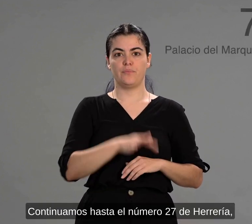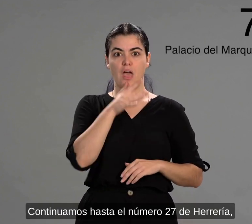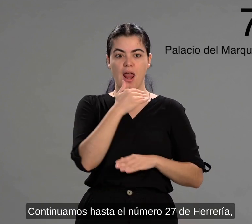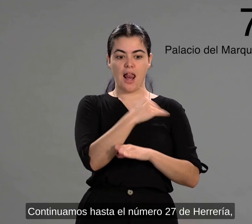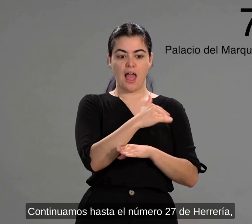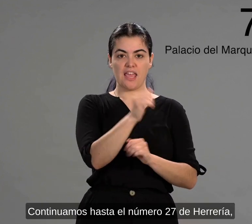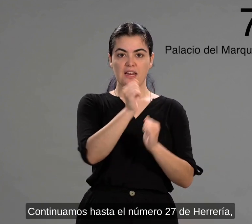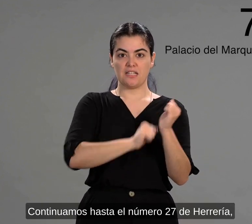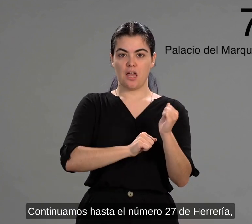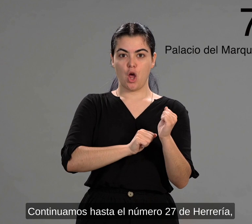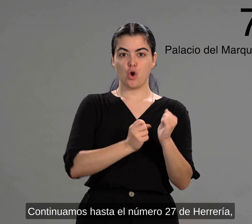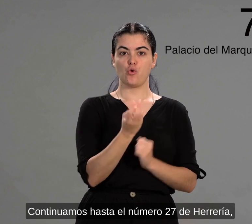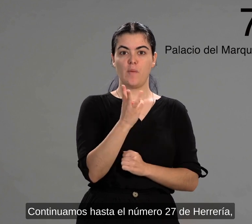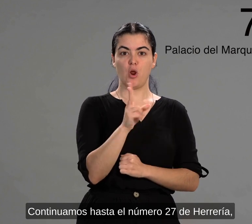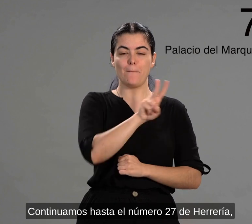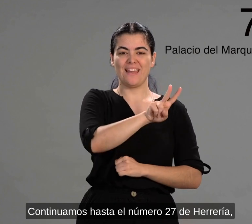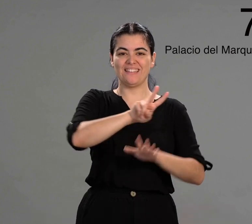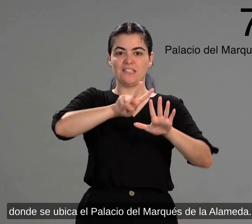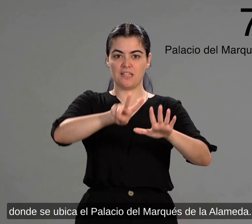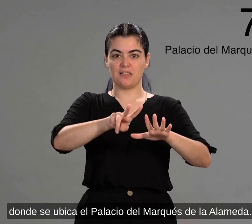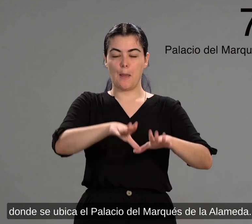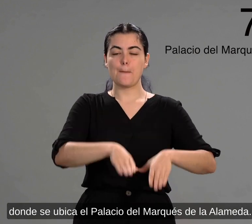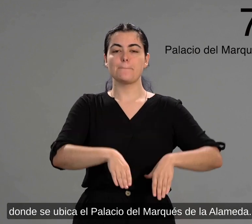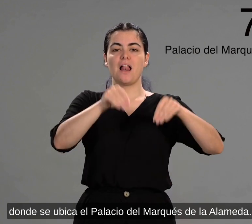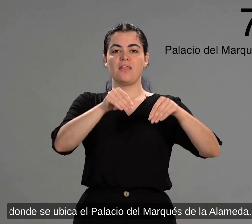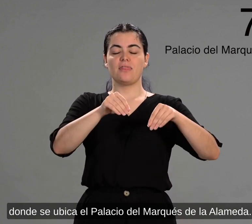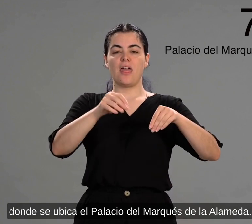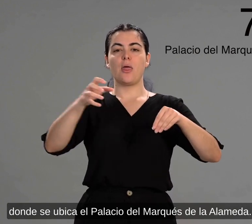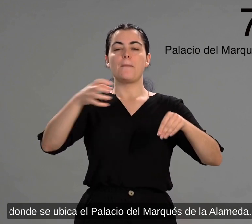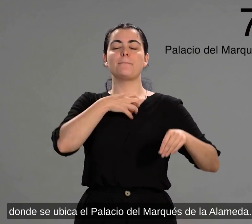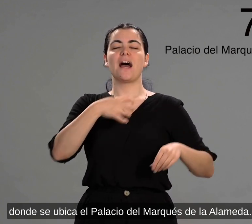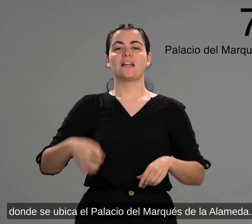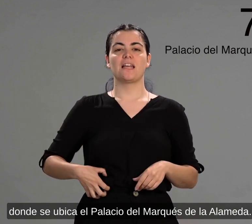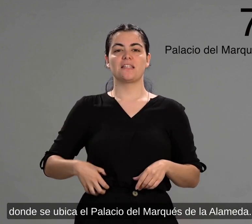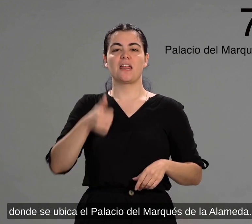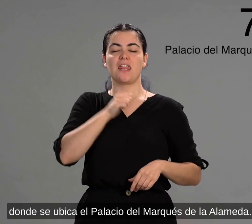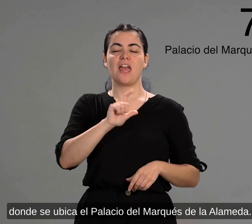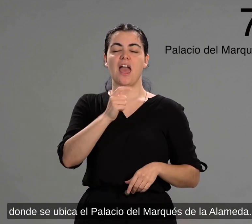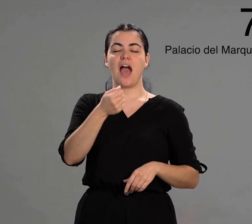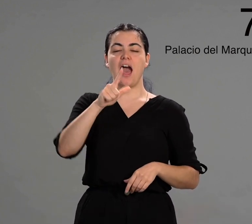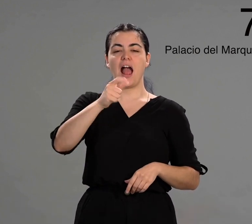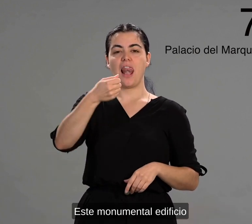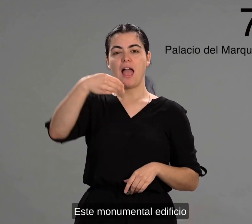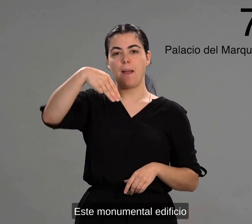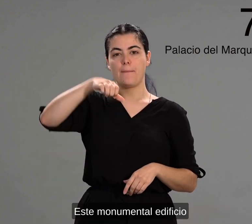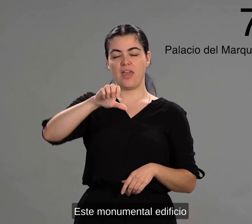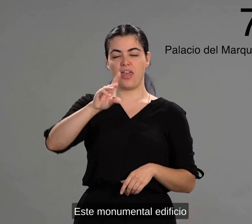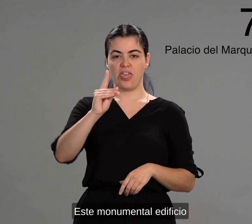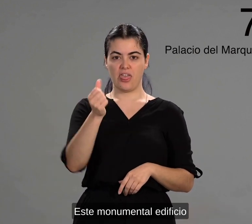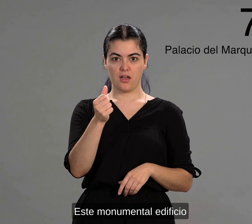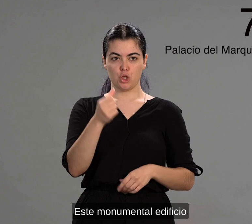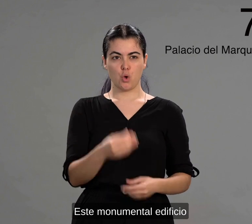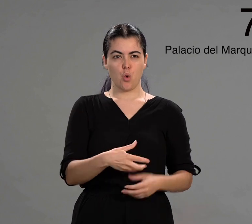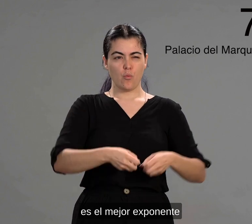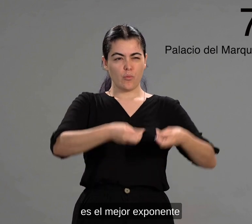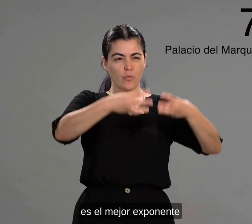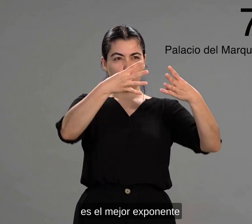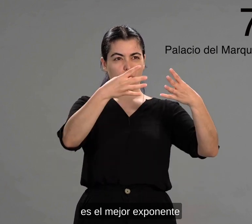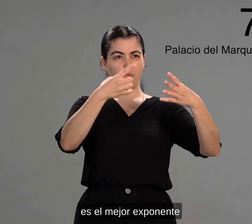Continuamos hasta el número 27 de Herrería, donde se ubica el Palacio del Marqués de la Alameda. Este monumental edificio es el mejor